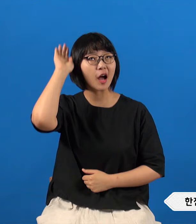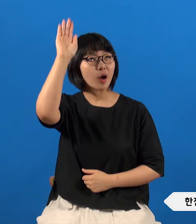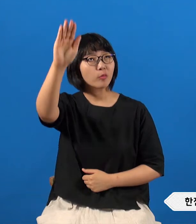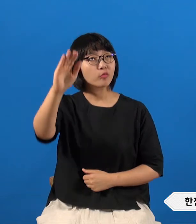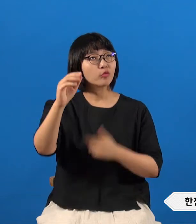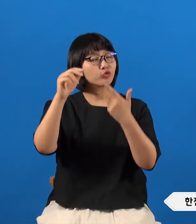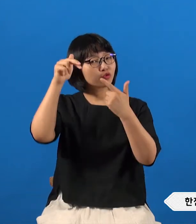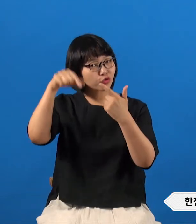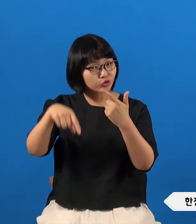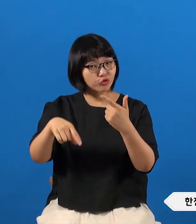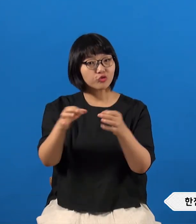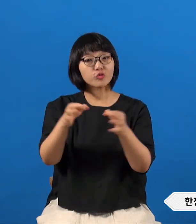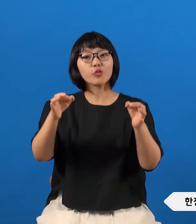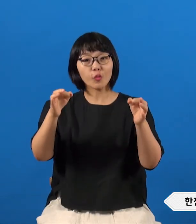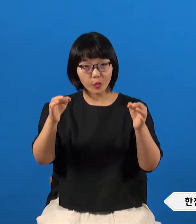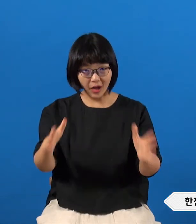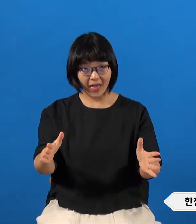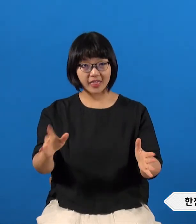앞으로 6주 동안은